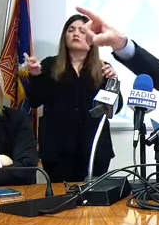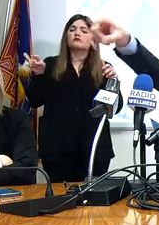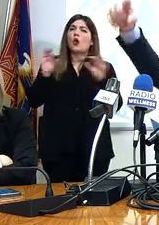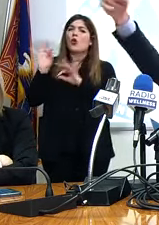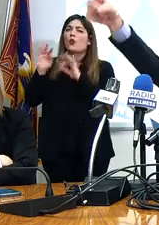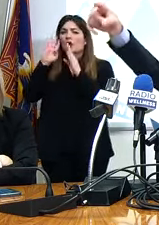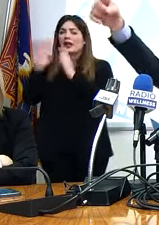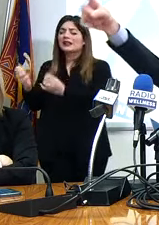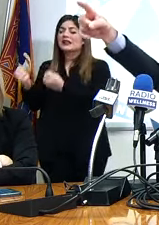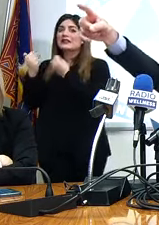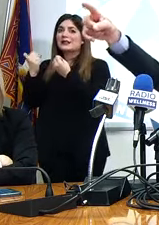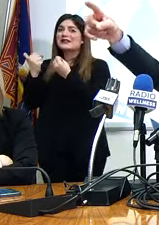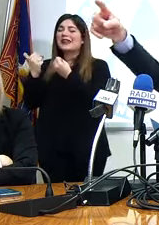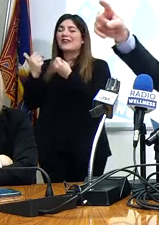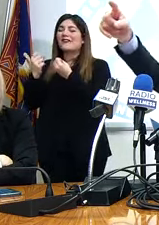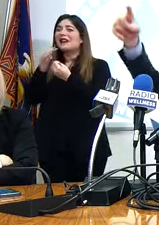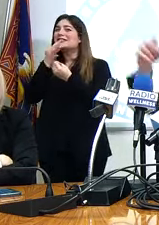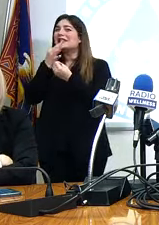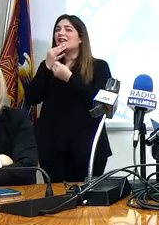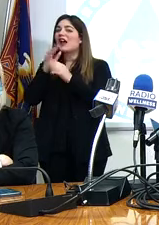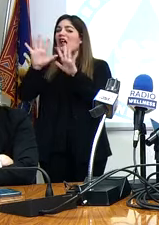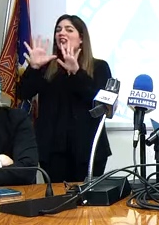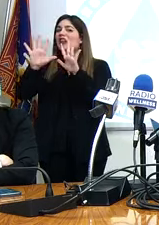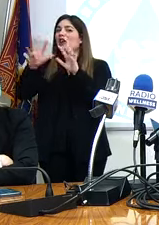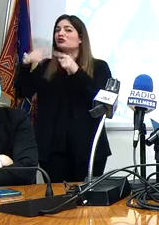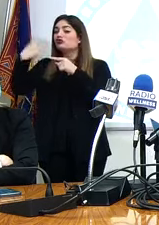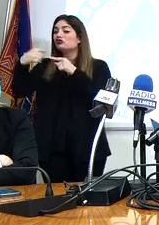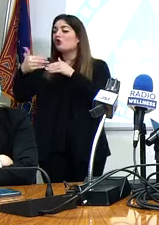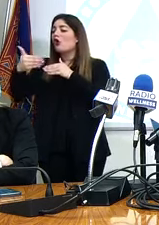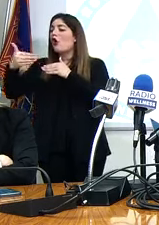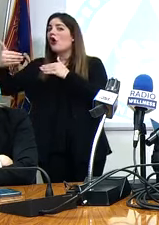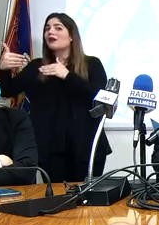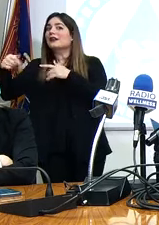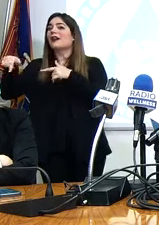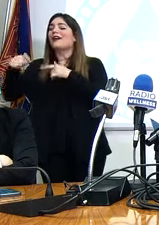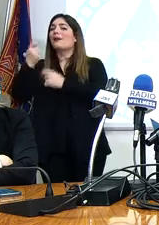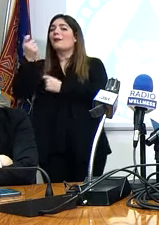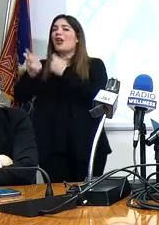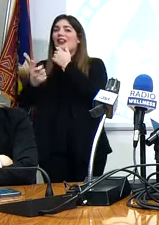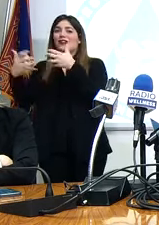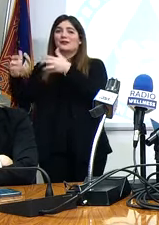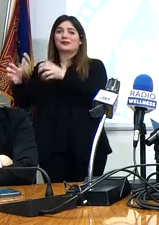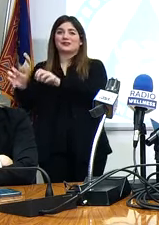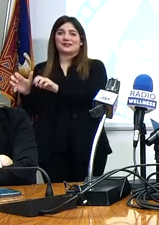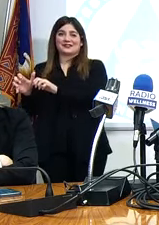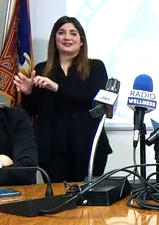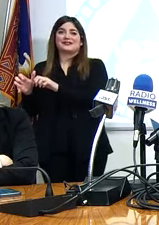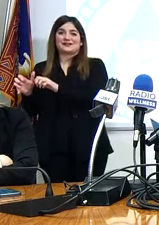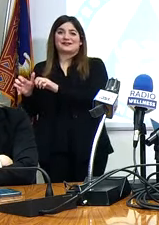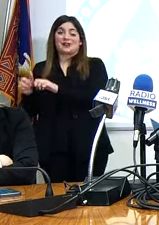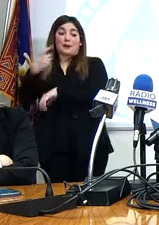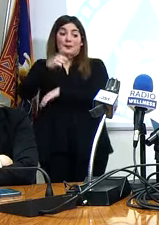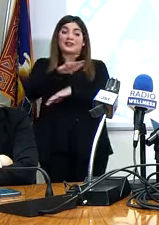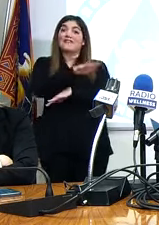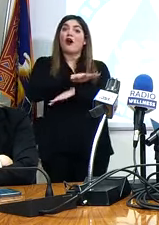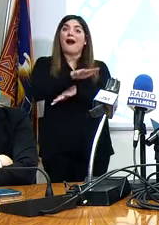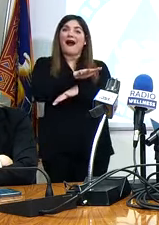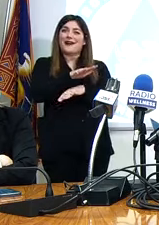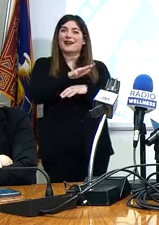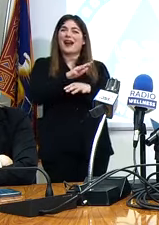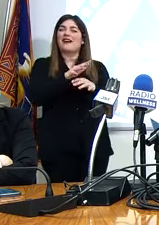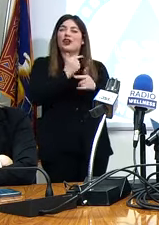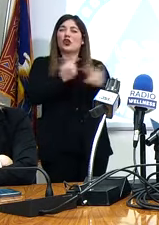calo fra 10-15 giorni, perché l'area non critica governa le terapie intensive, perché una percentuale statisticamente di